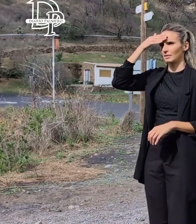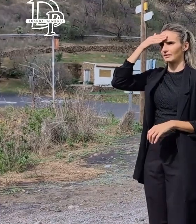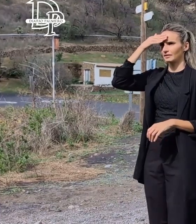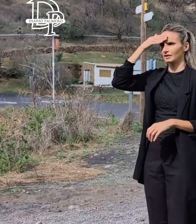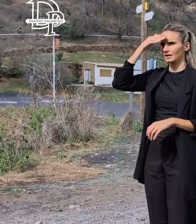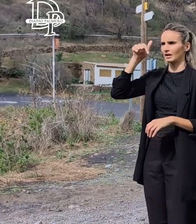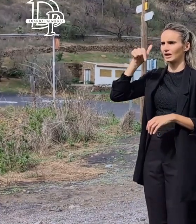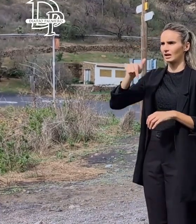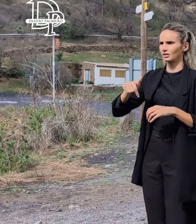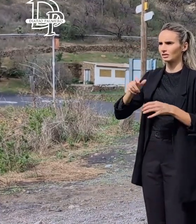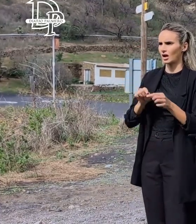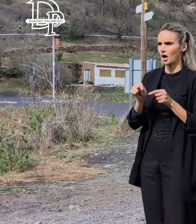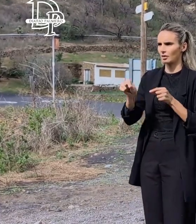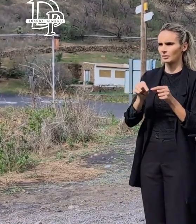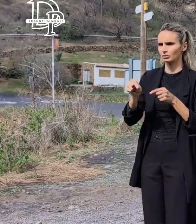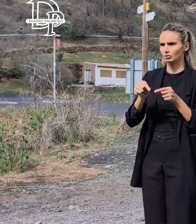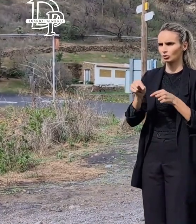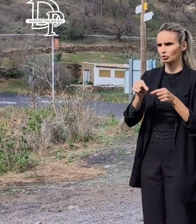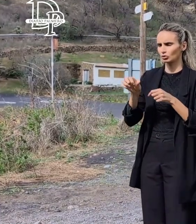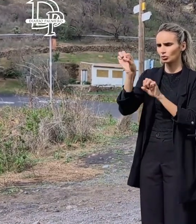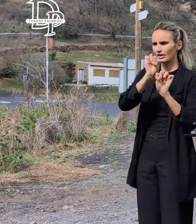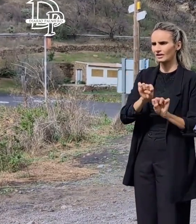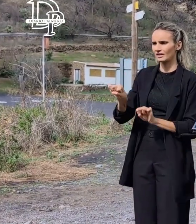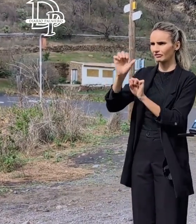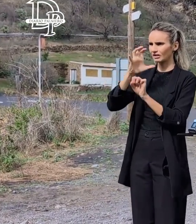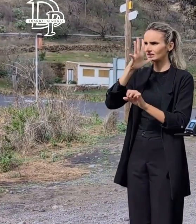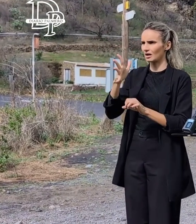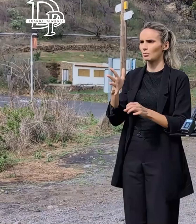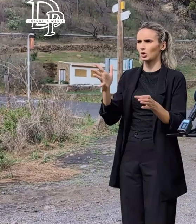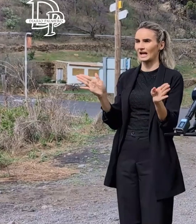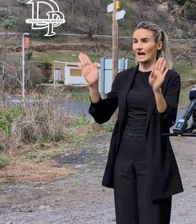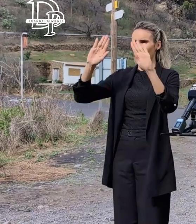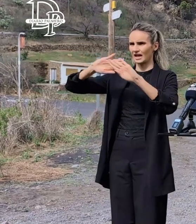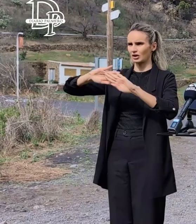con apertura de línea de defensa, porque de noche es